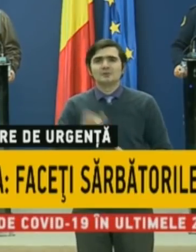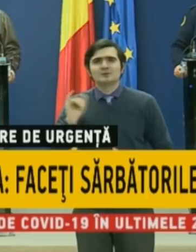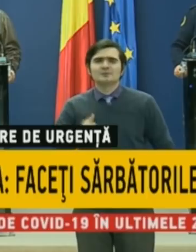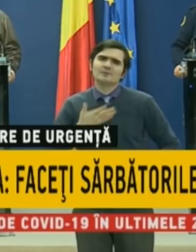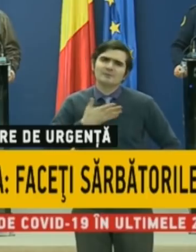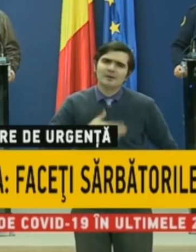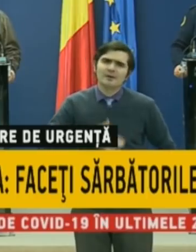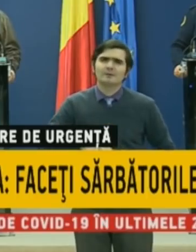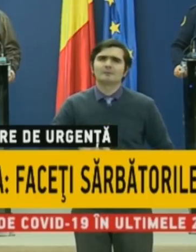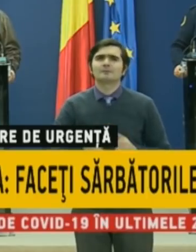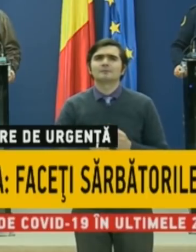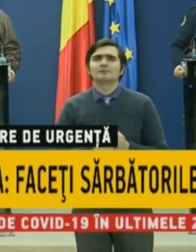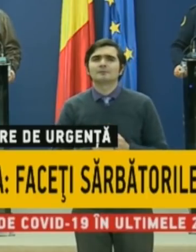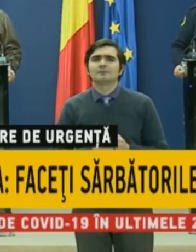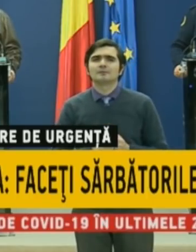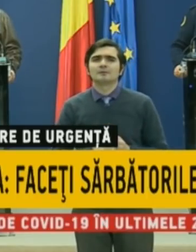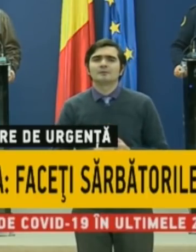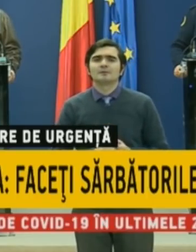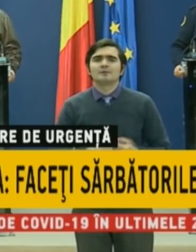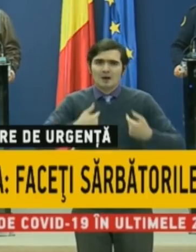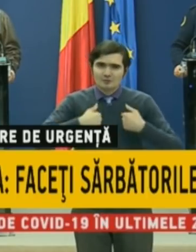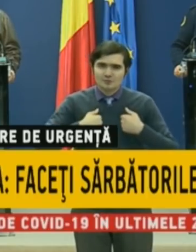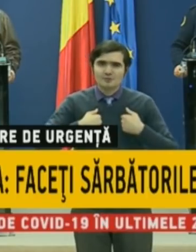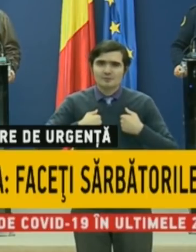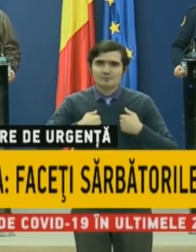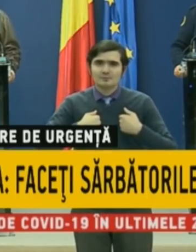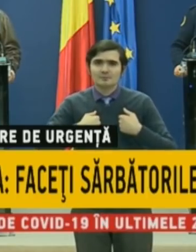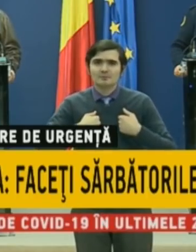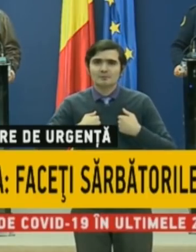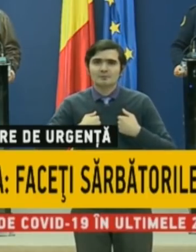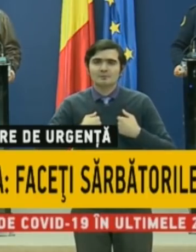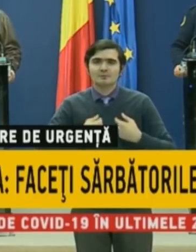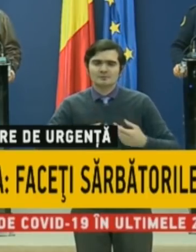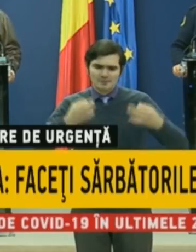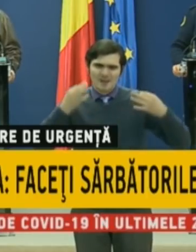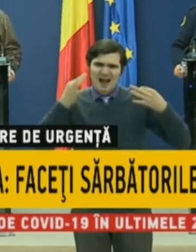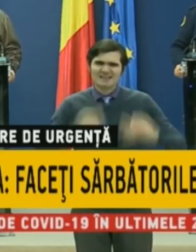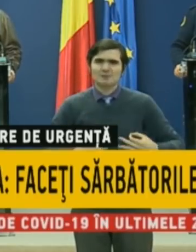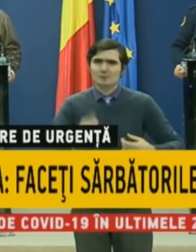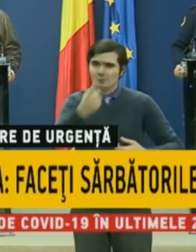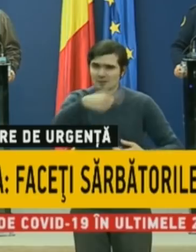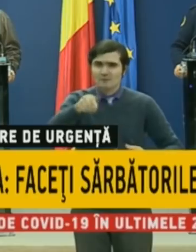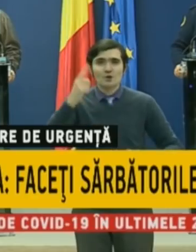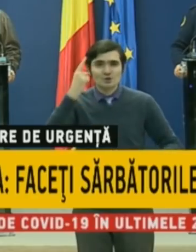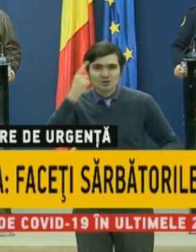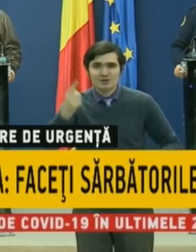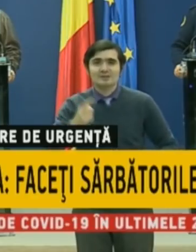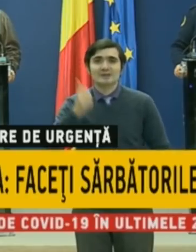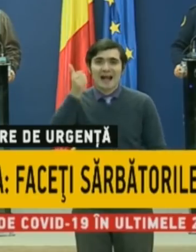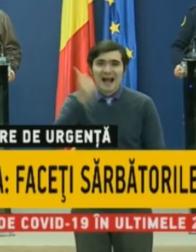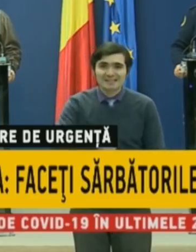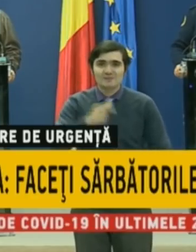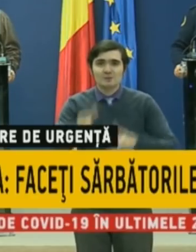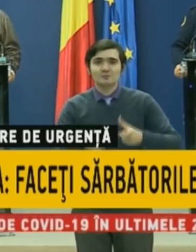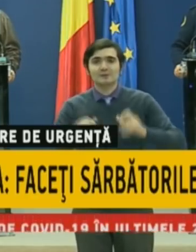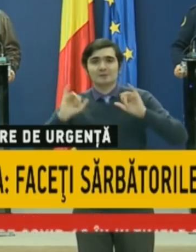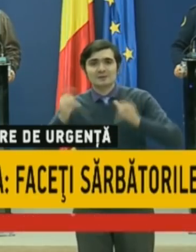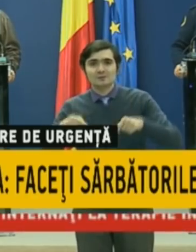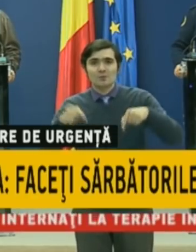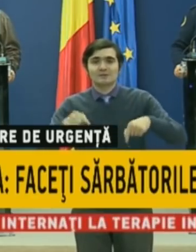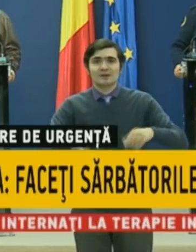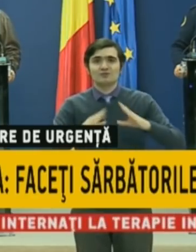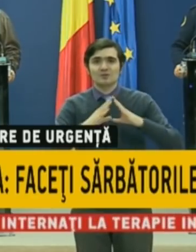și vreau să mă asigur că știți adevărul despre situația din